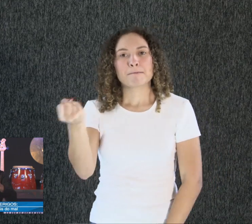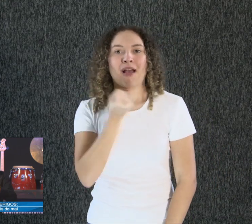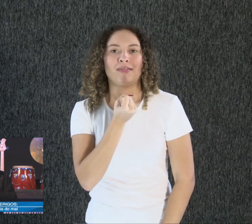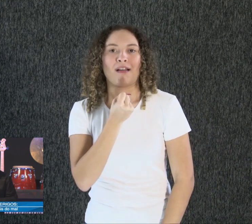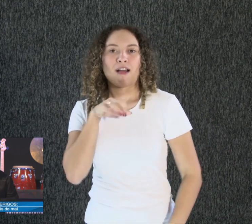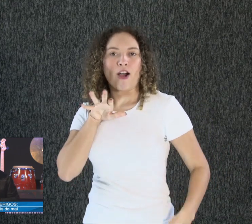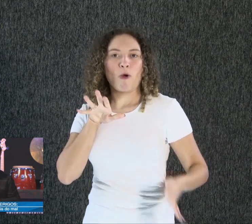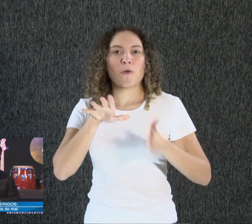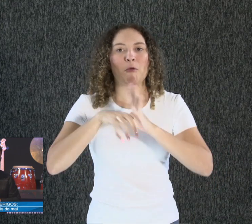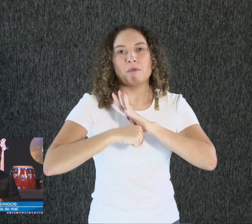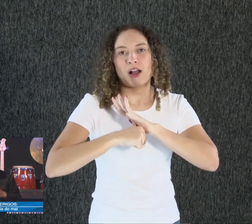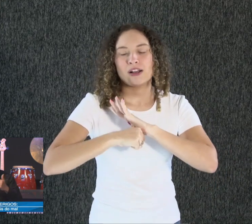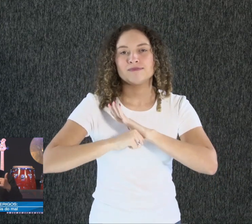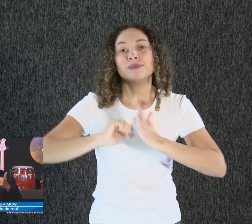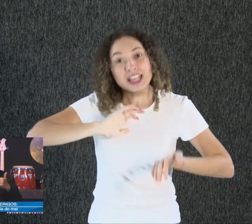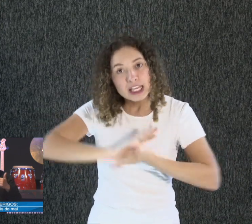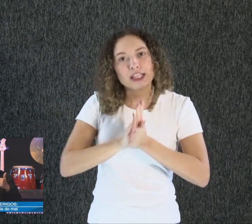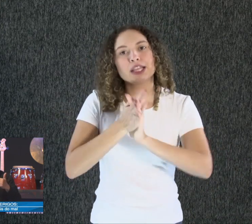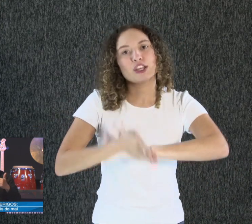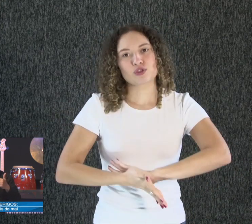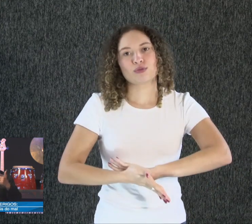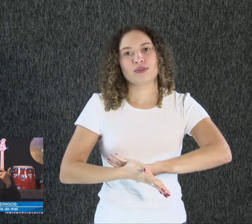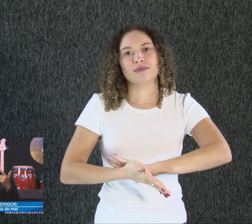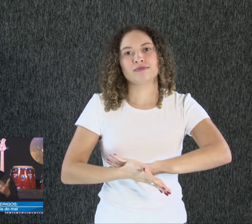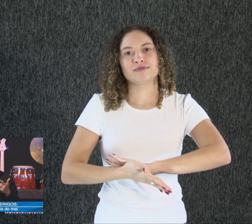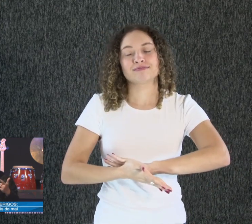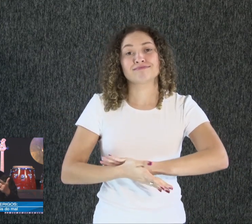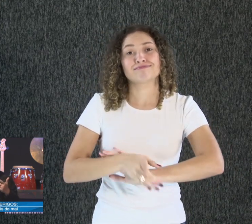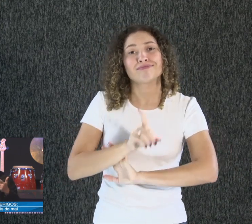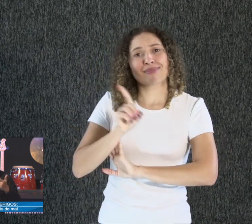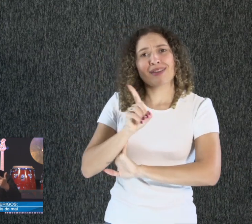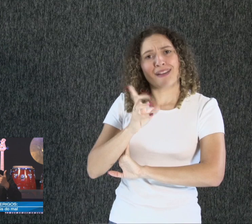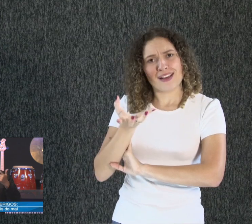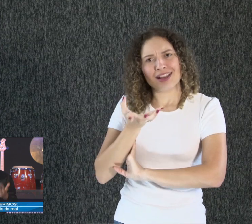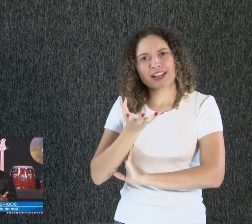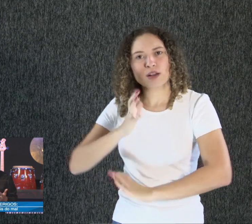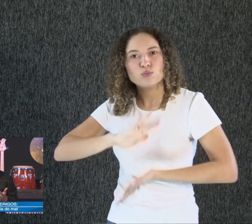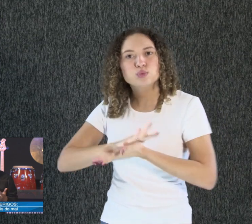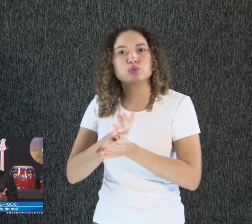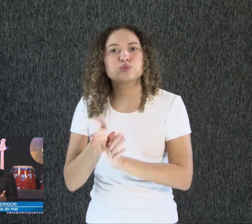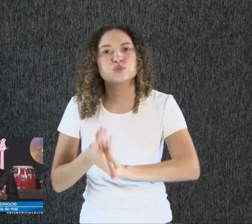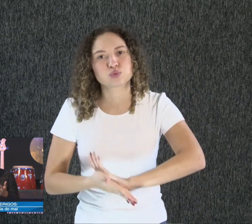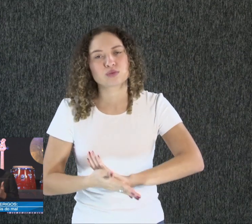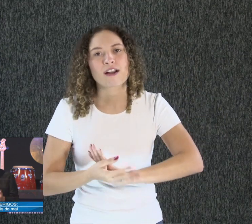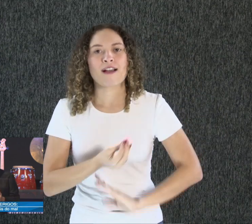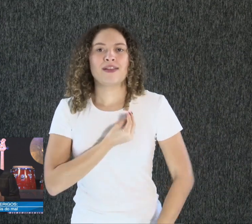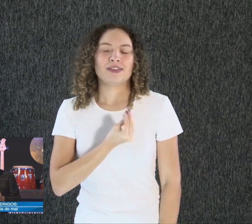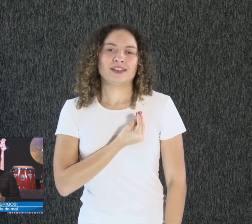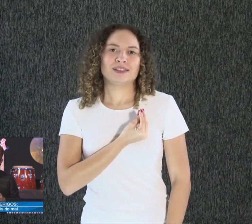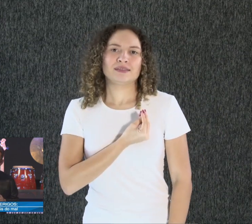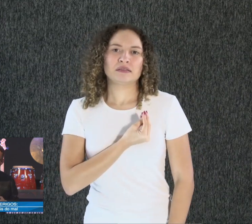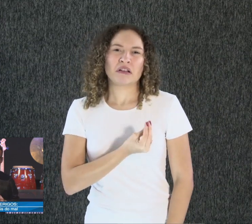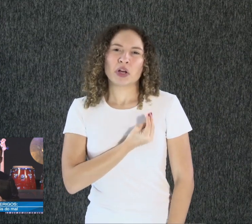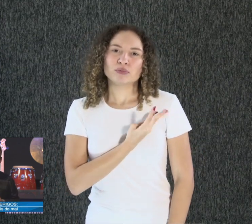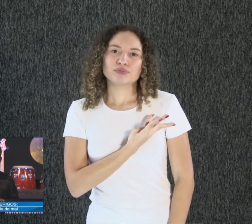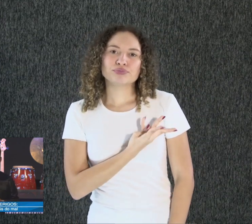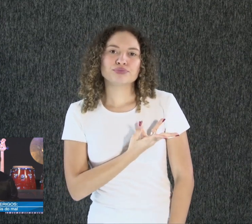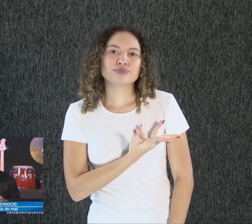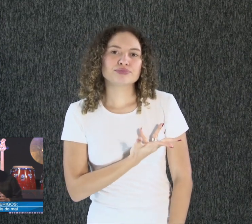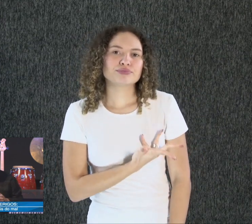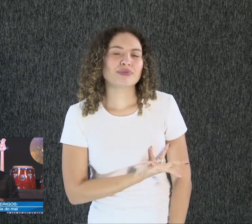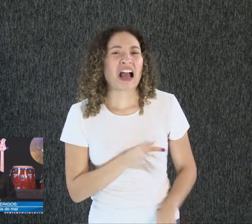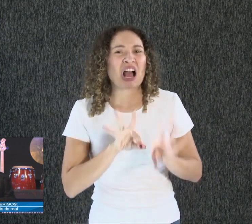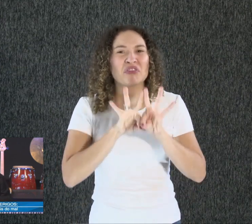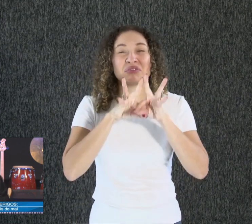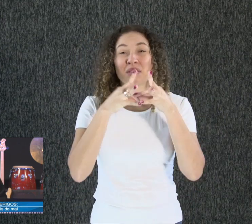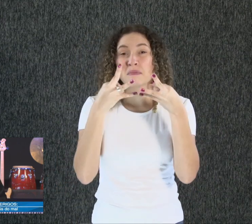de Satanás? Matar, roubar e destruir. Ele quer destruir a sua vida. Ele